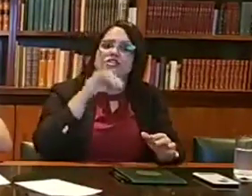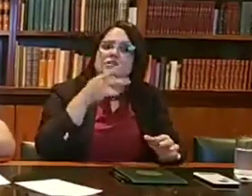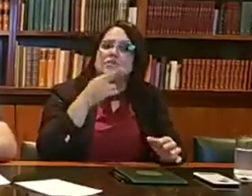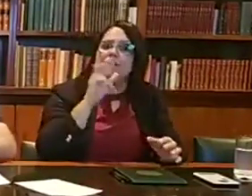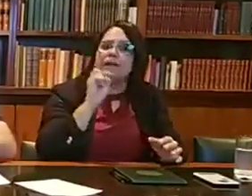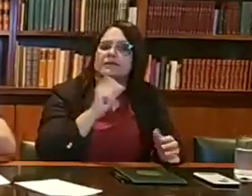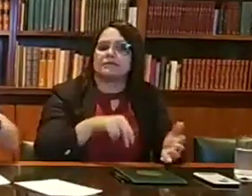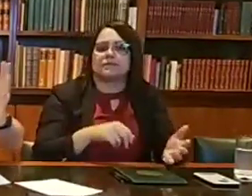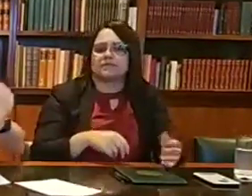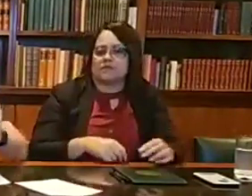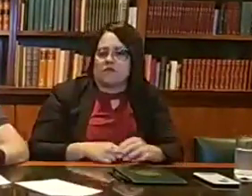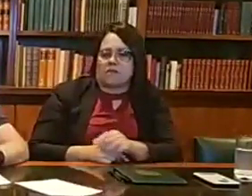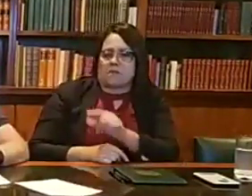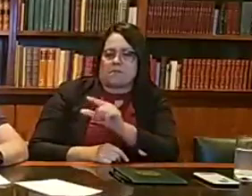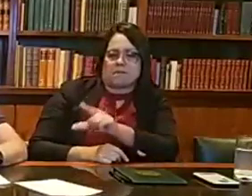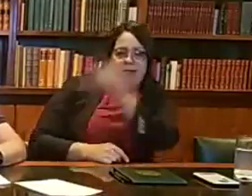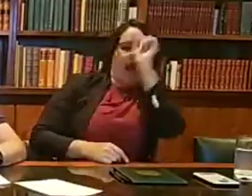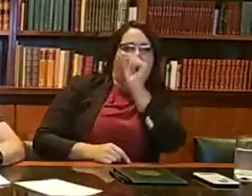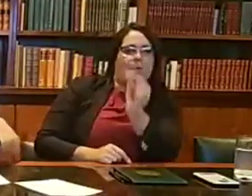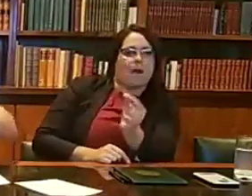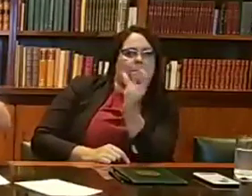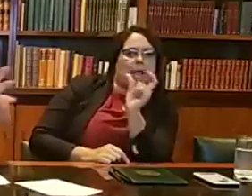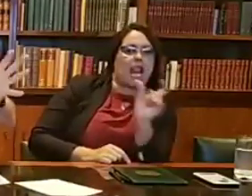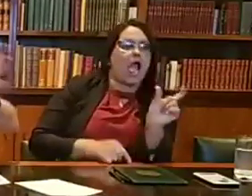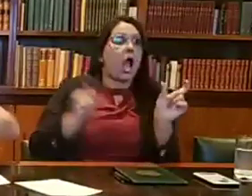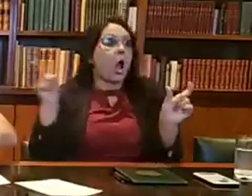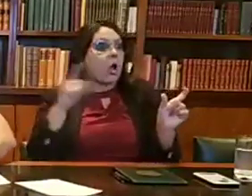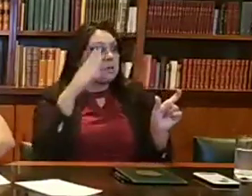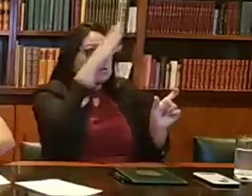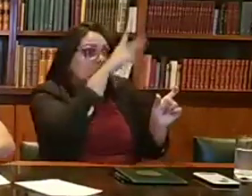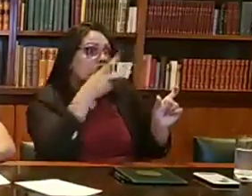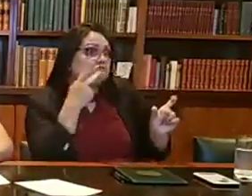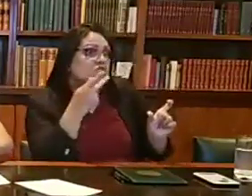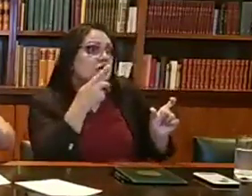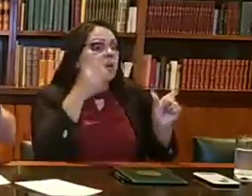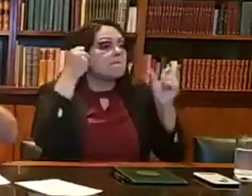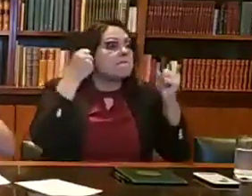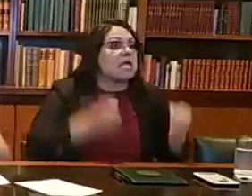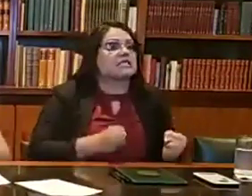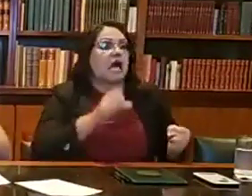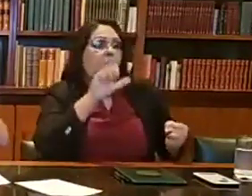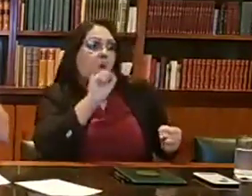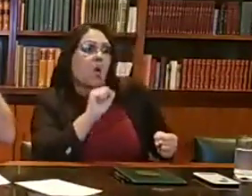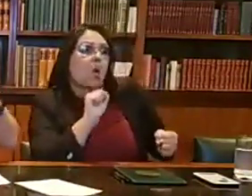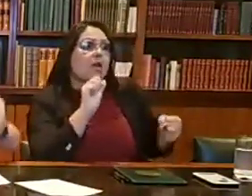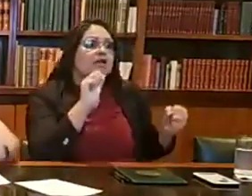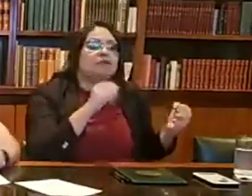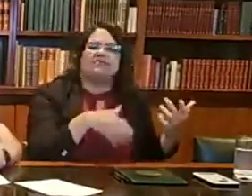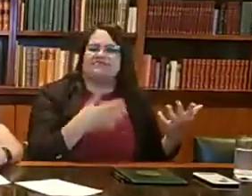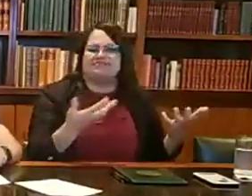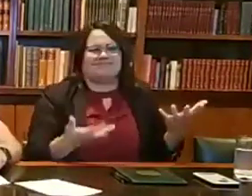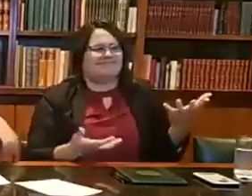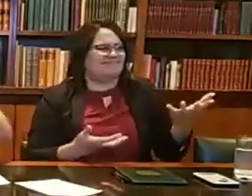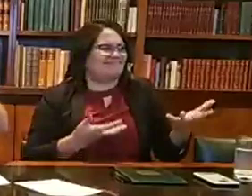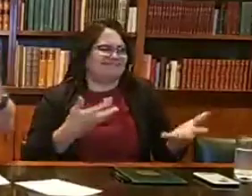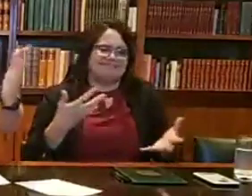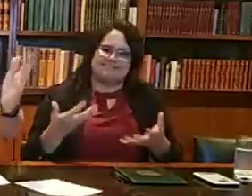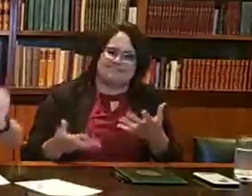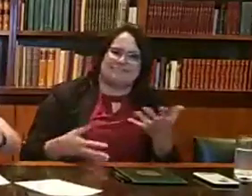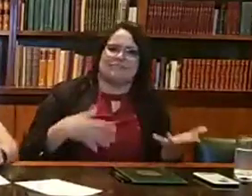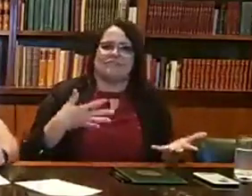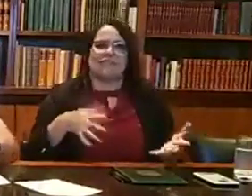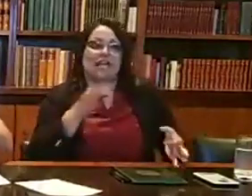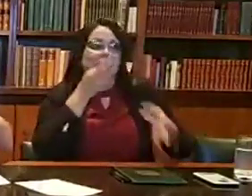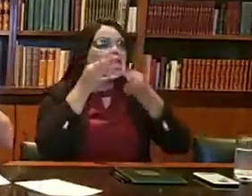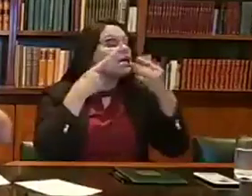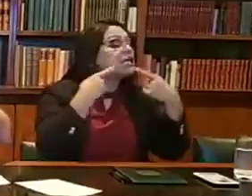palavrinha esquisita ali para falar, olha o que ele está pensando, né? Ó, oh, falou que o cara pesa 8 arrobas, não pode, aquela polêmica toda, né? Criticou a